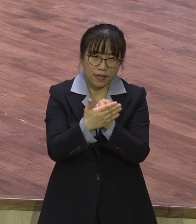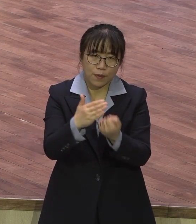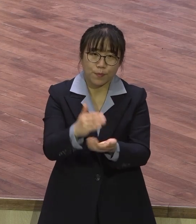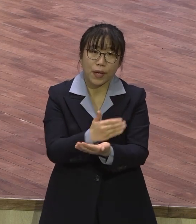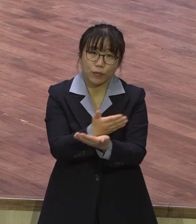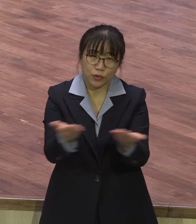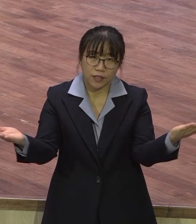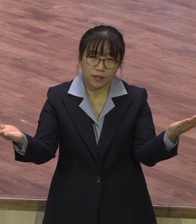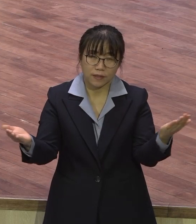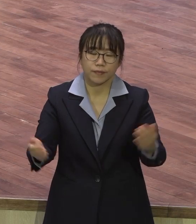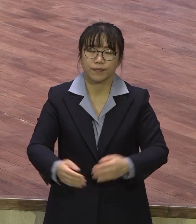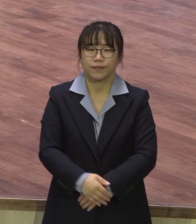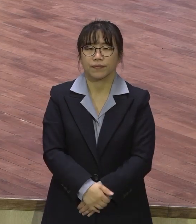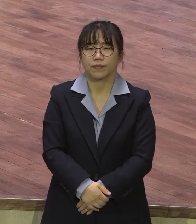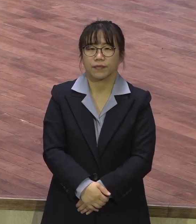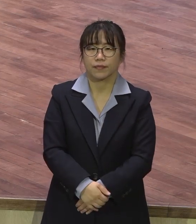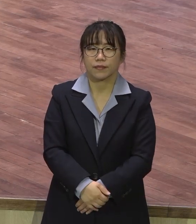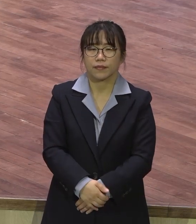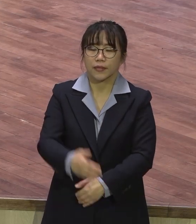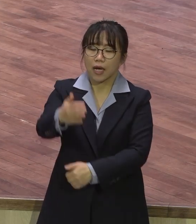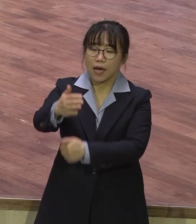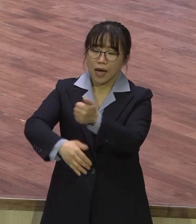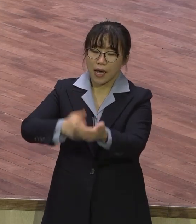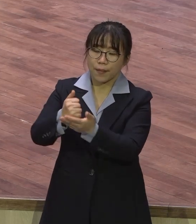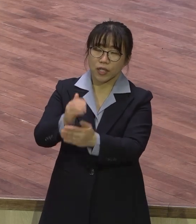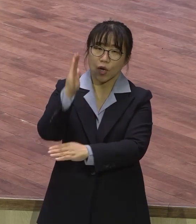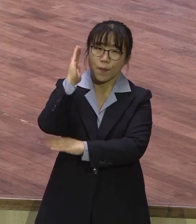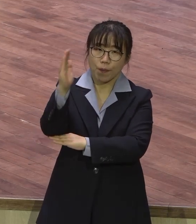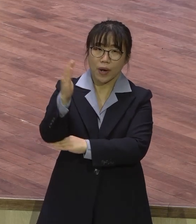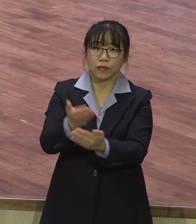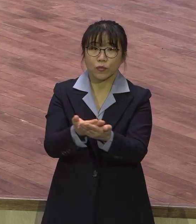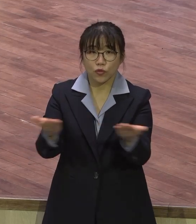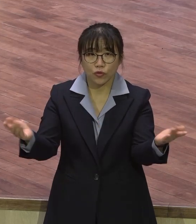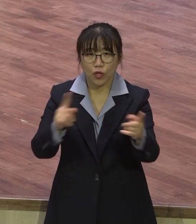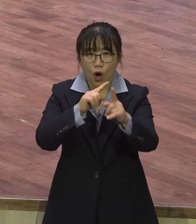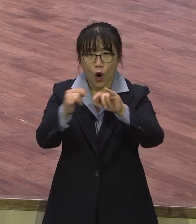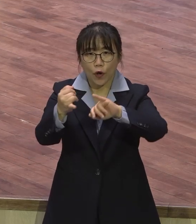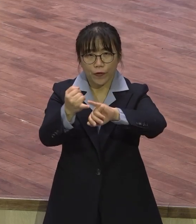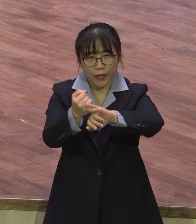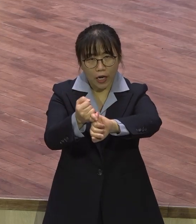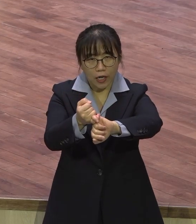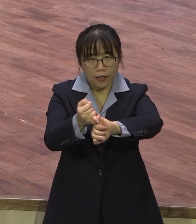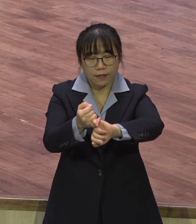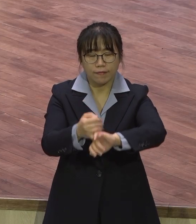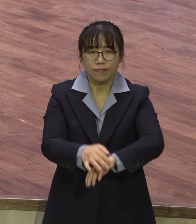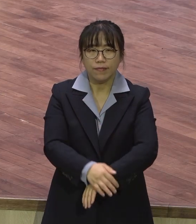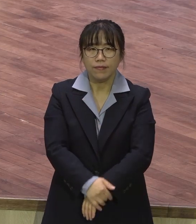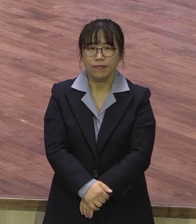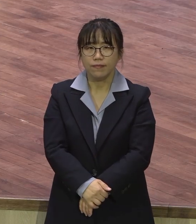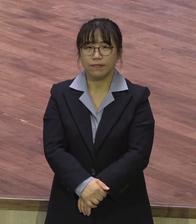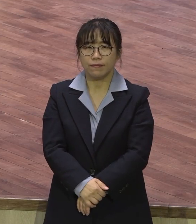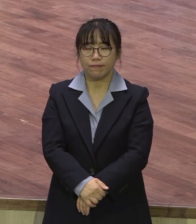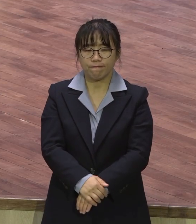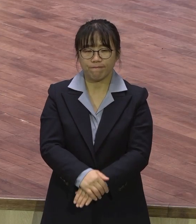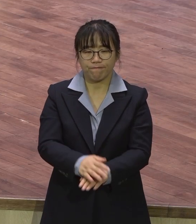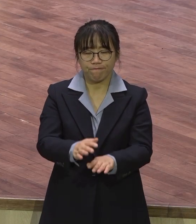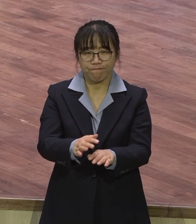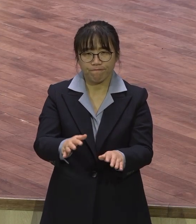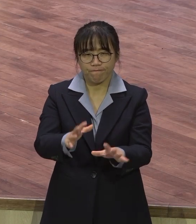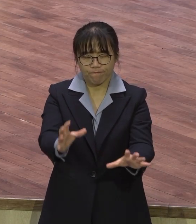하나님께서 말씀하신 두 번째 이 언약의 말씀을 좀 길게 설명이 되어 있습니다만 한마디로